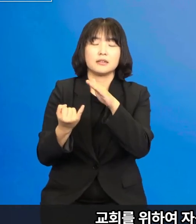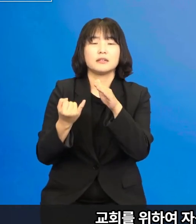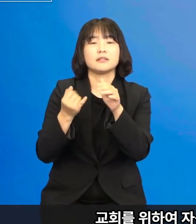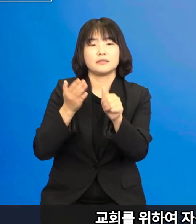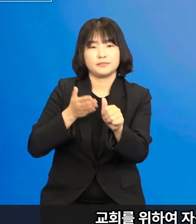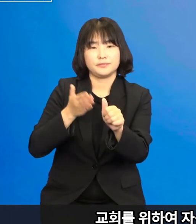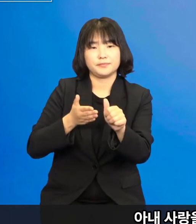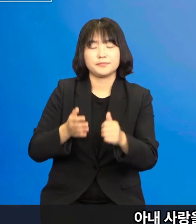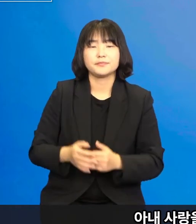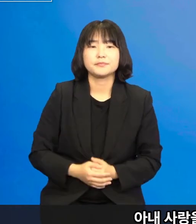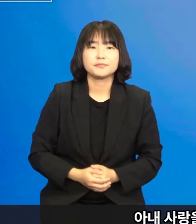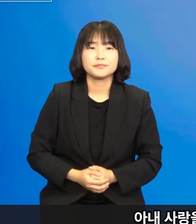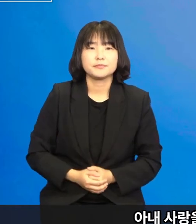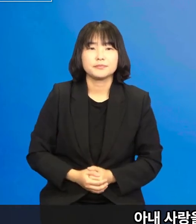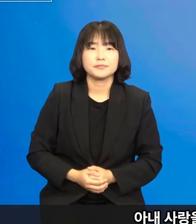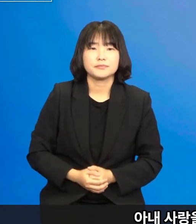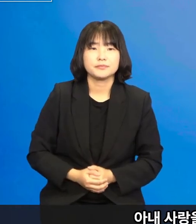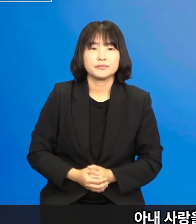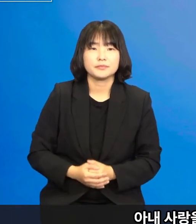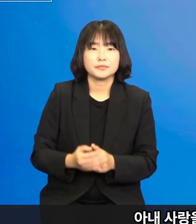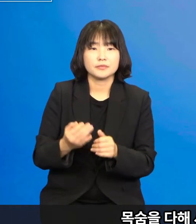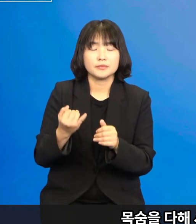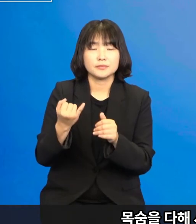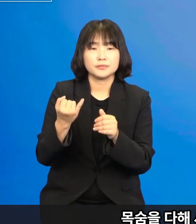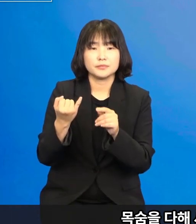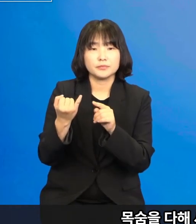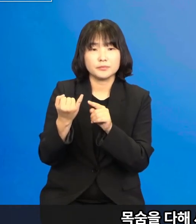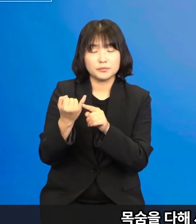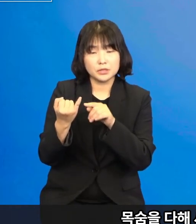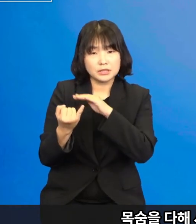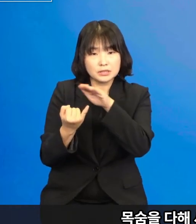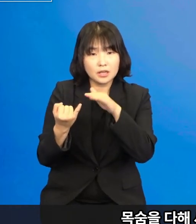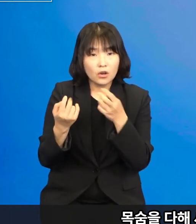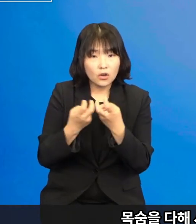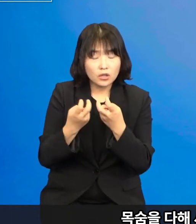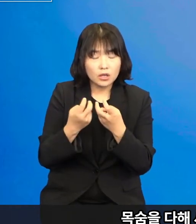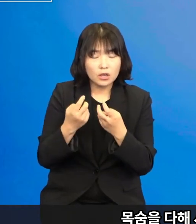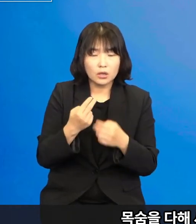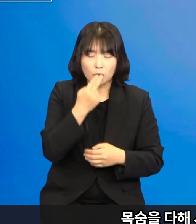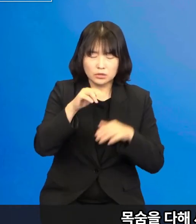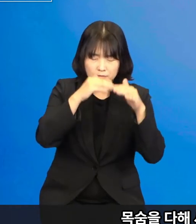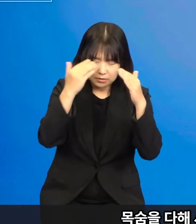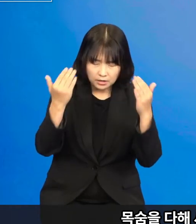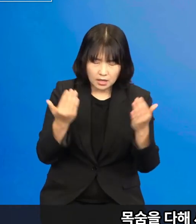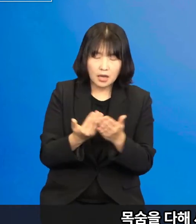하십시오. 아내 사랑을 어떻게 하라고요? 목숨을 다해 사랑한.